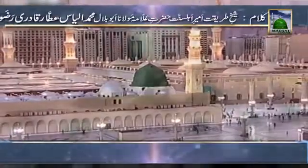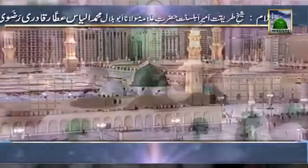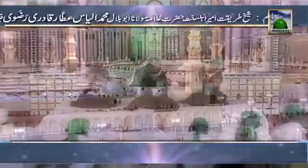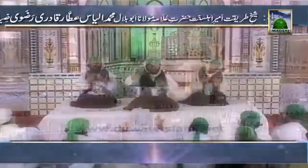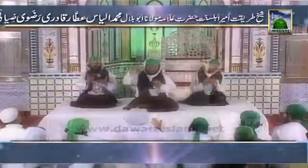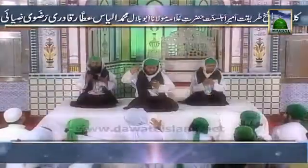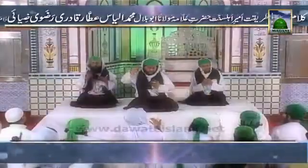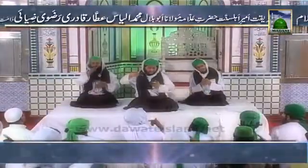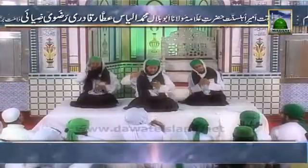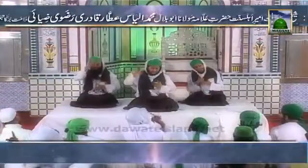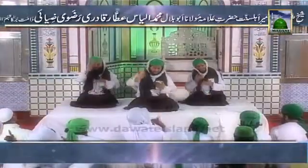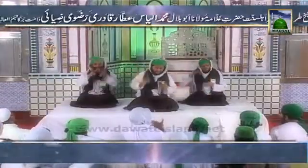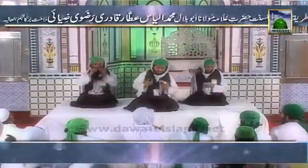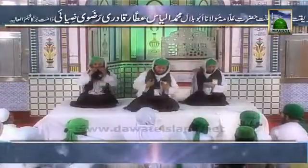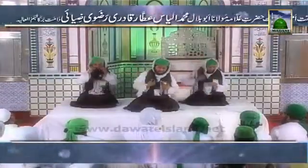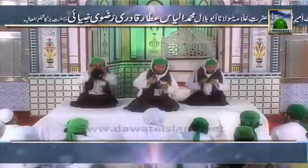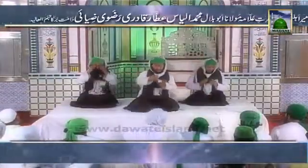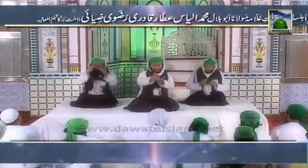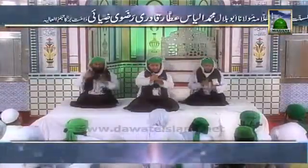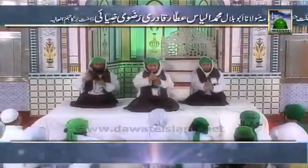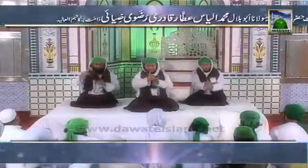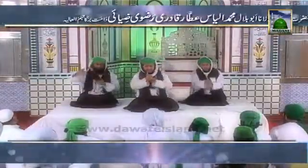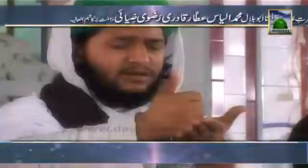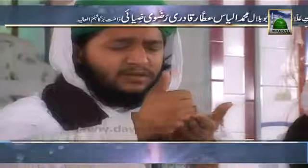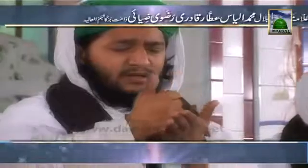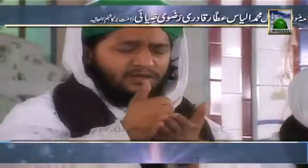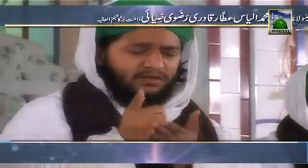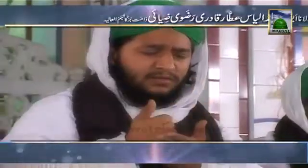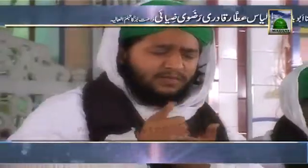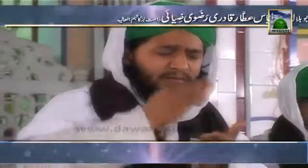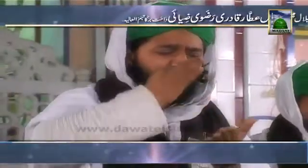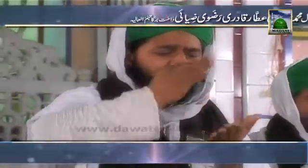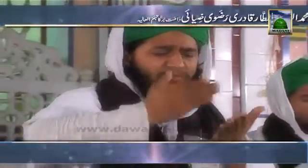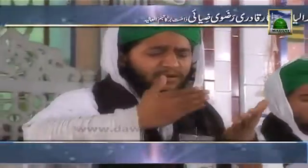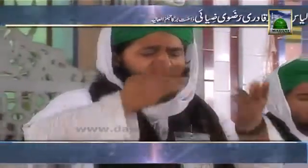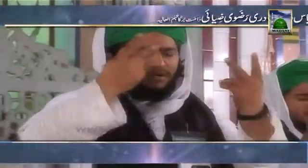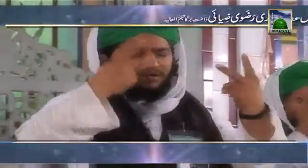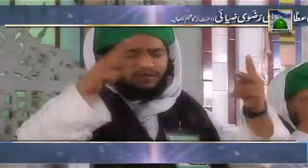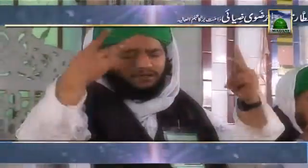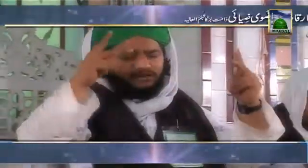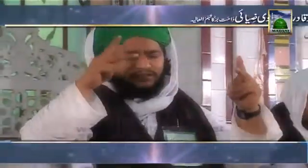اپنی غلامی تو نے بڑا